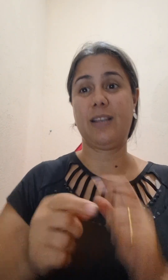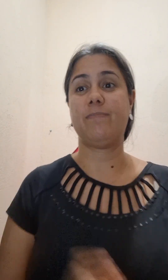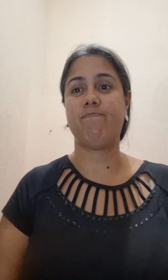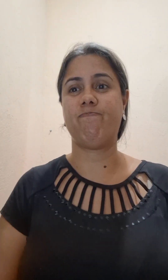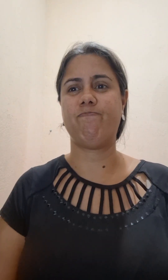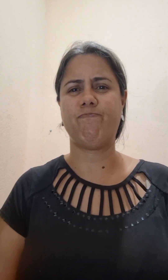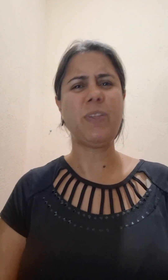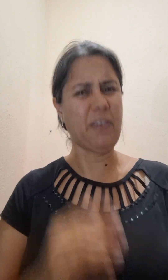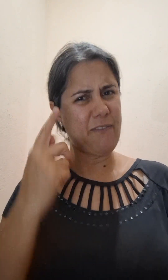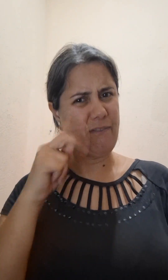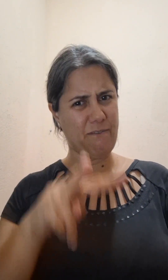comunidade de Israel.